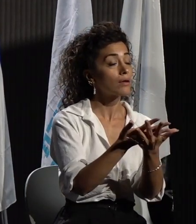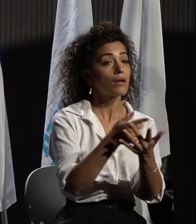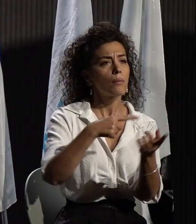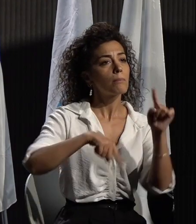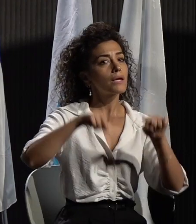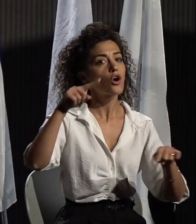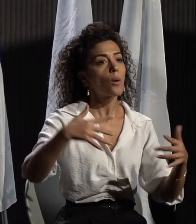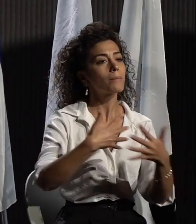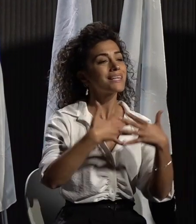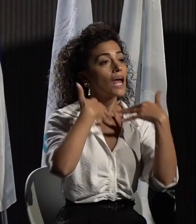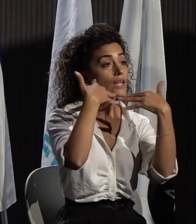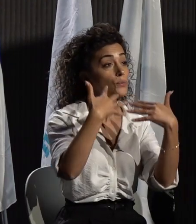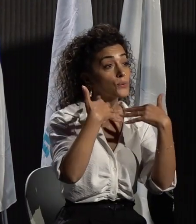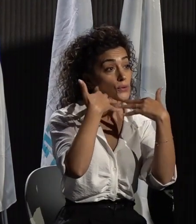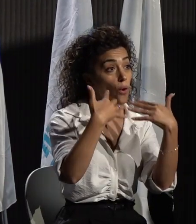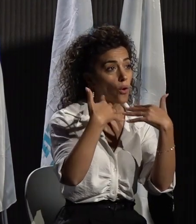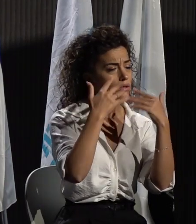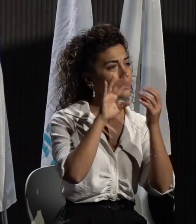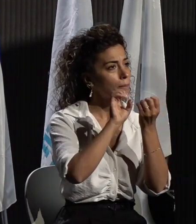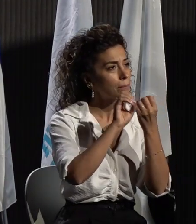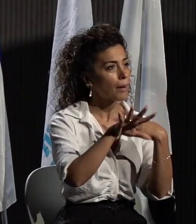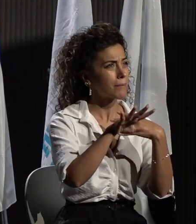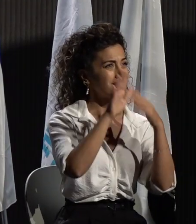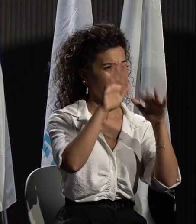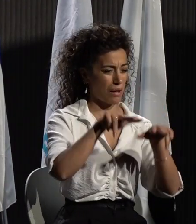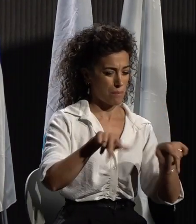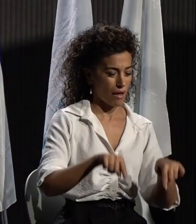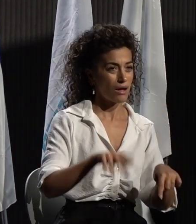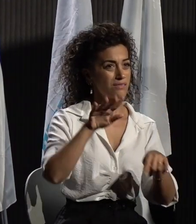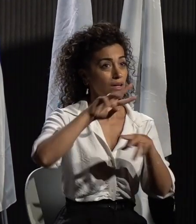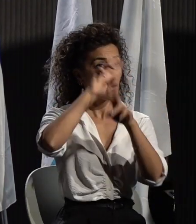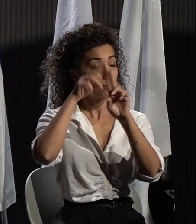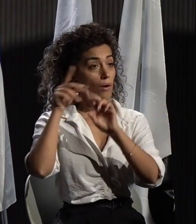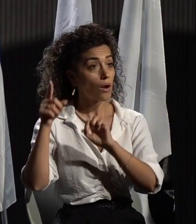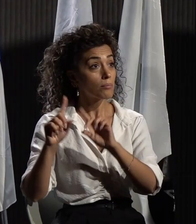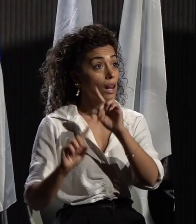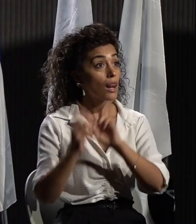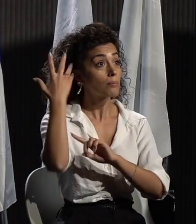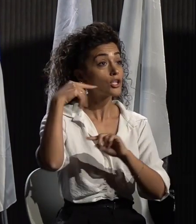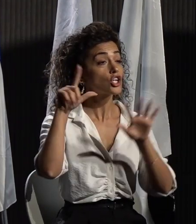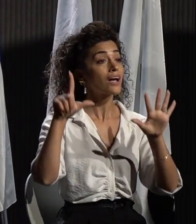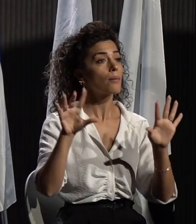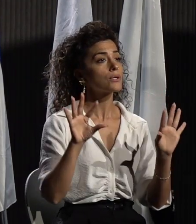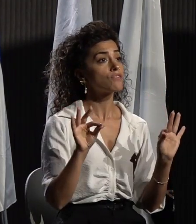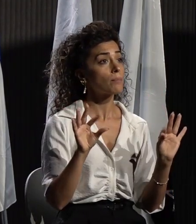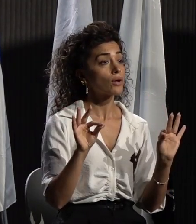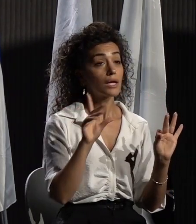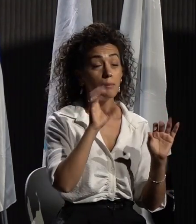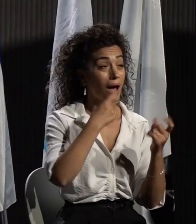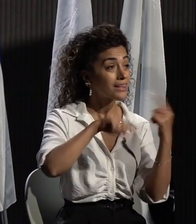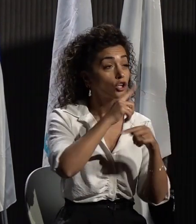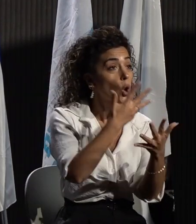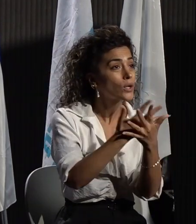העדויות המושמעות והולכות במדיה, בארץ ובעולם, למה שהתרחש בשבעה באוקטובר